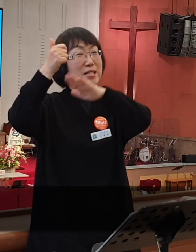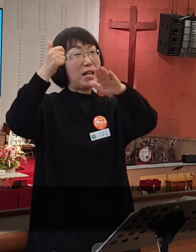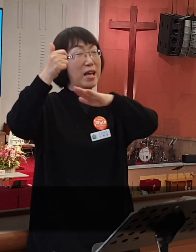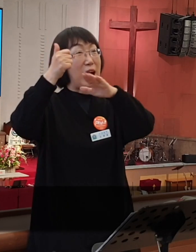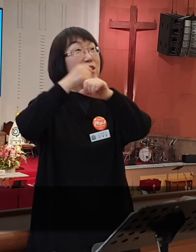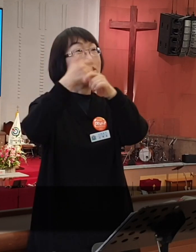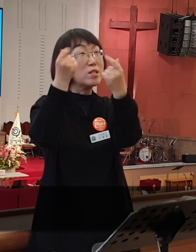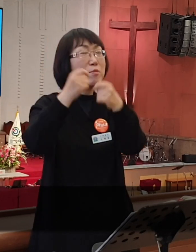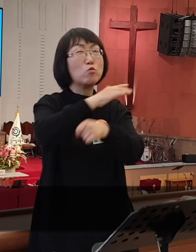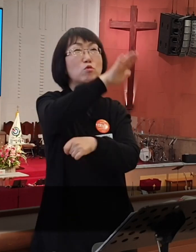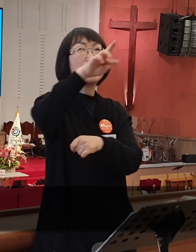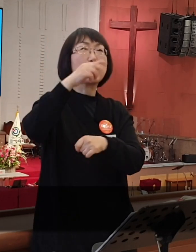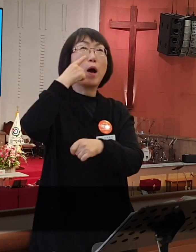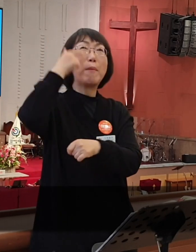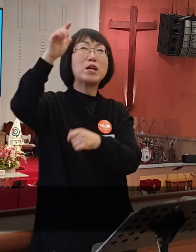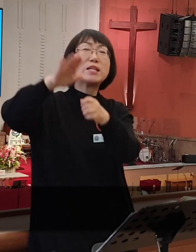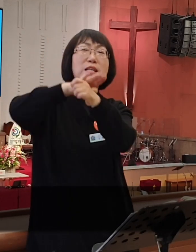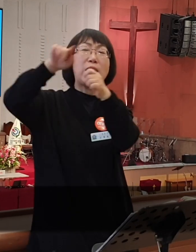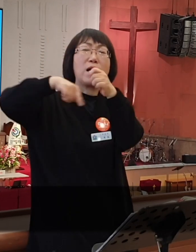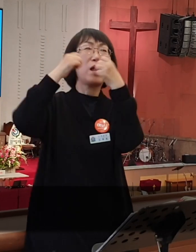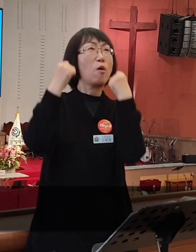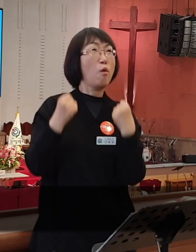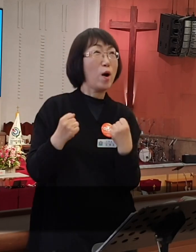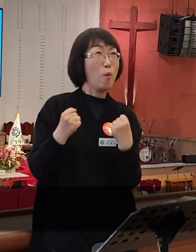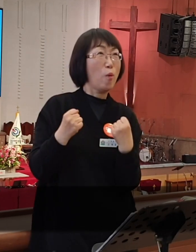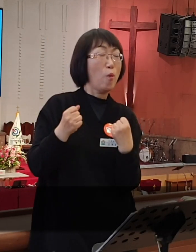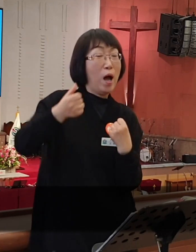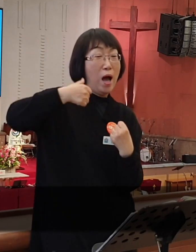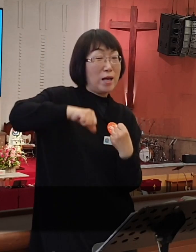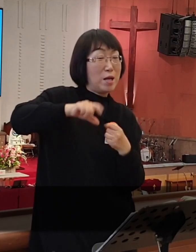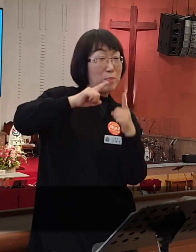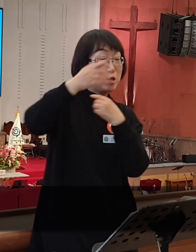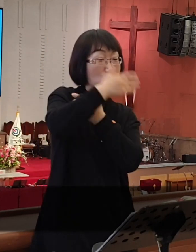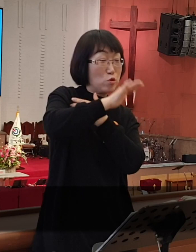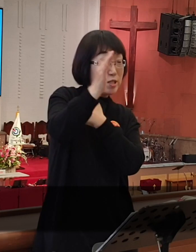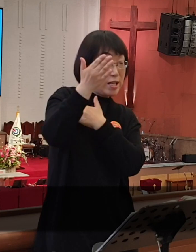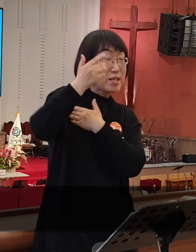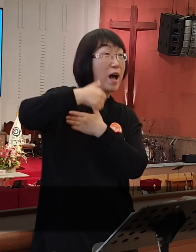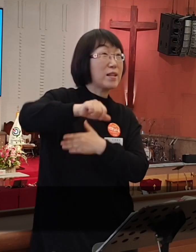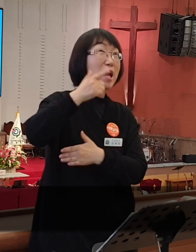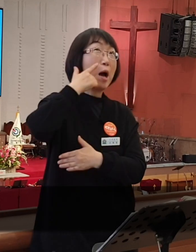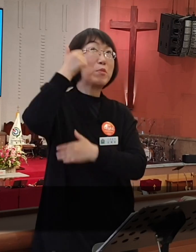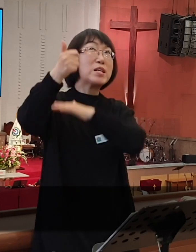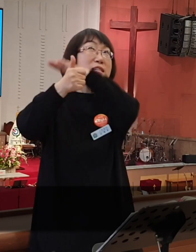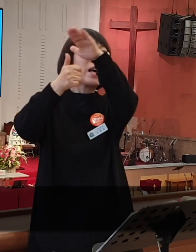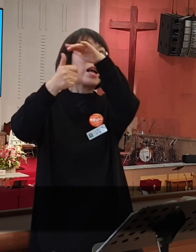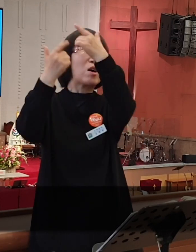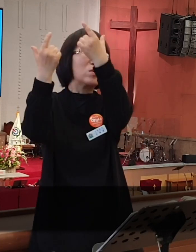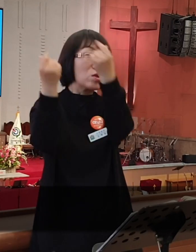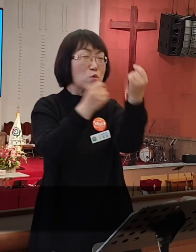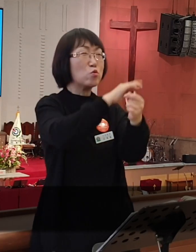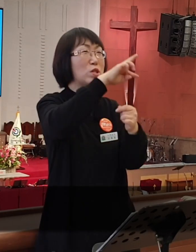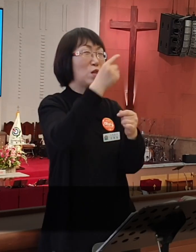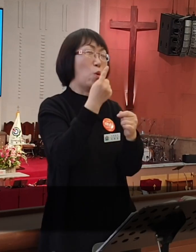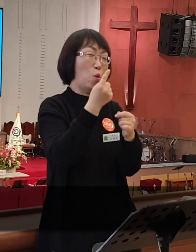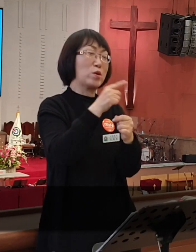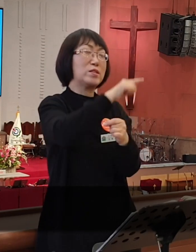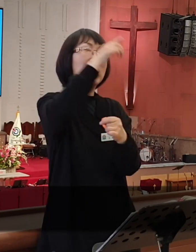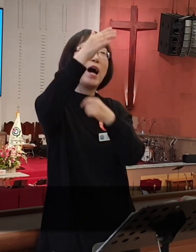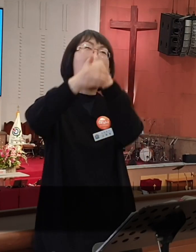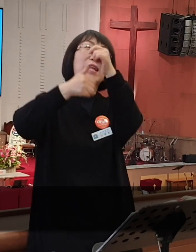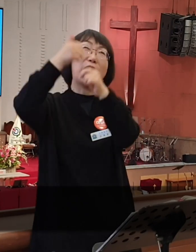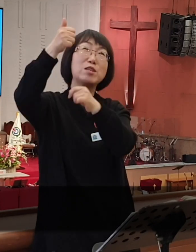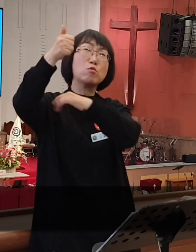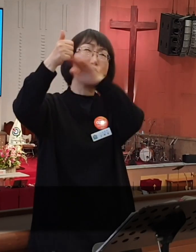것처럼 우리도 그 아버지의 사랑 안에 거할 거고, 이 아들이 말씀이 육신되신 아들이 아버지를 사랑한 것처럼 우리도 그